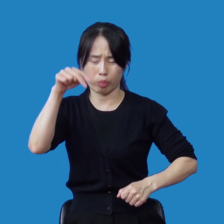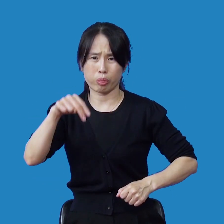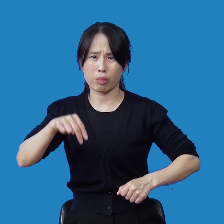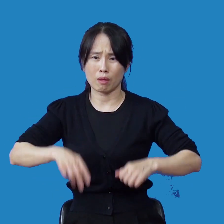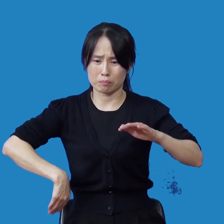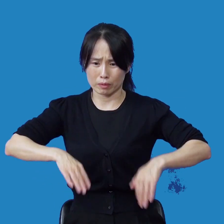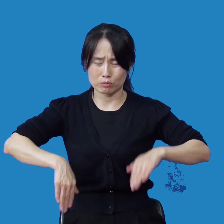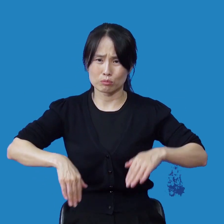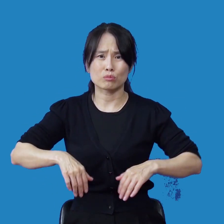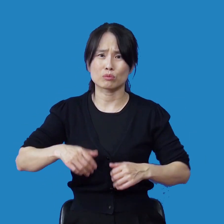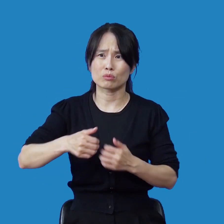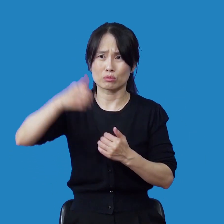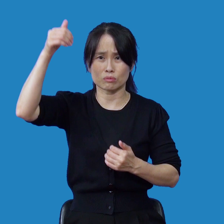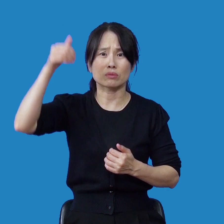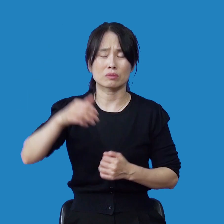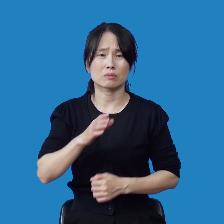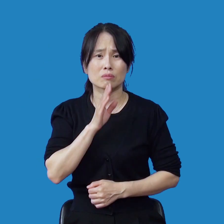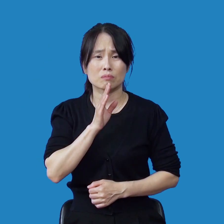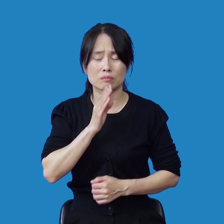의미가 있겠습니까?